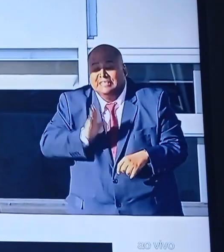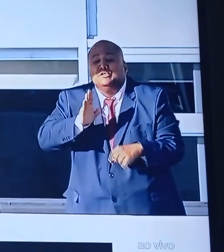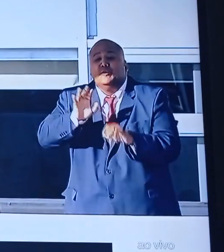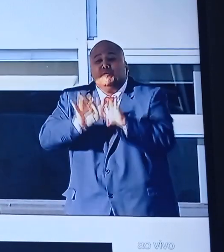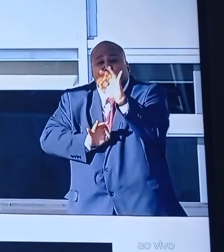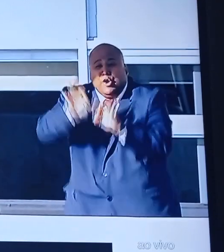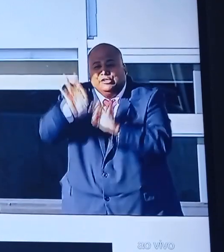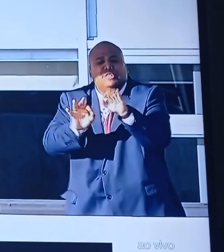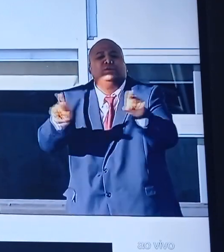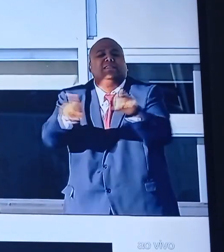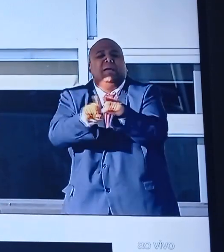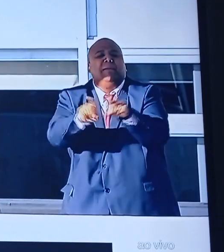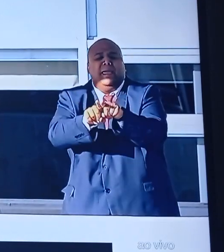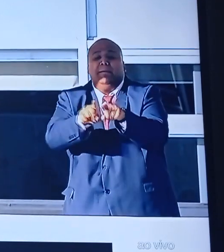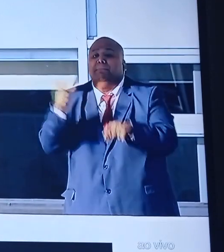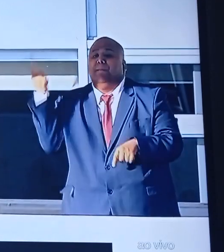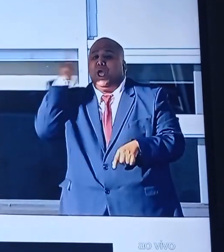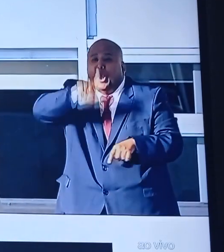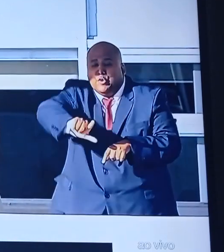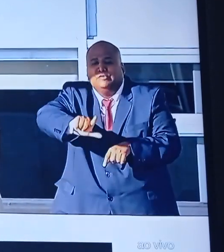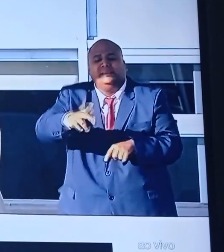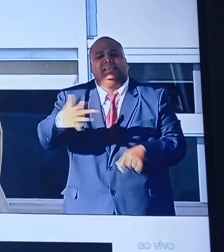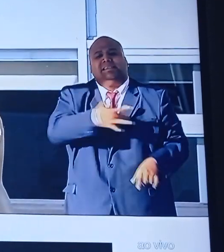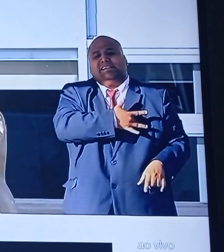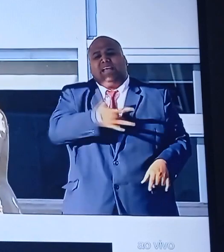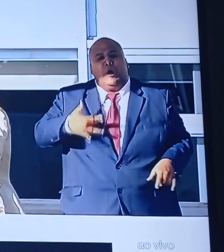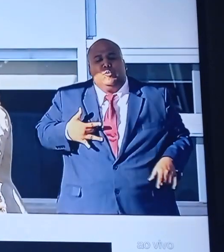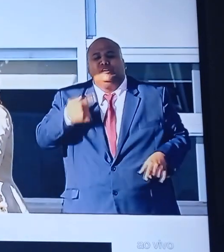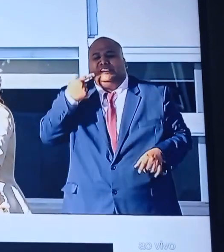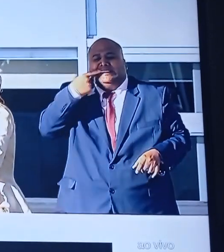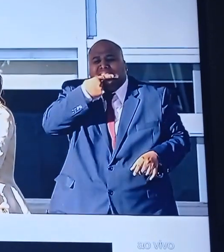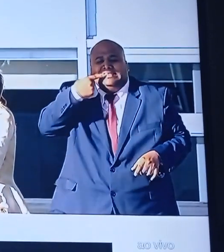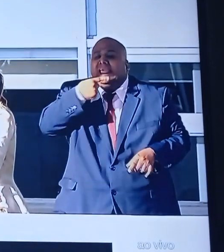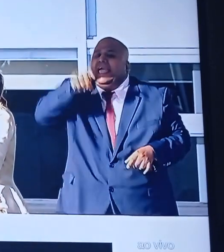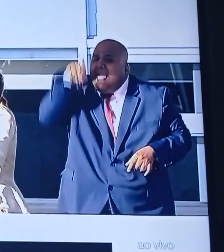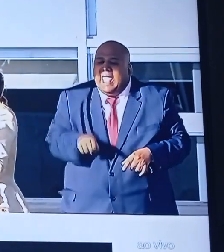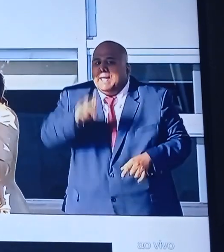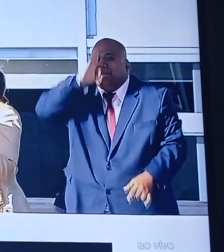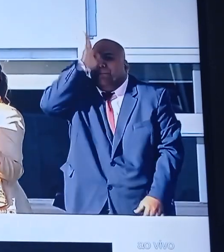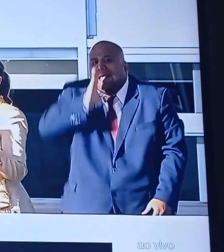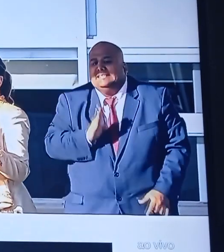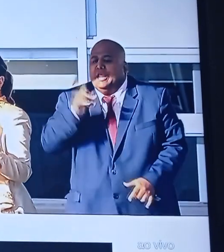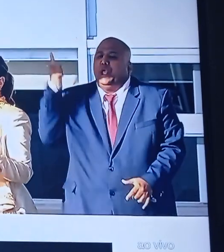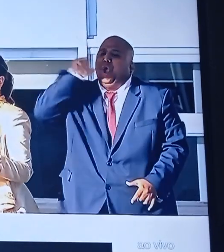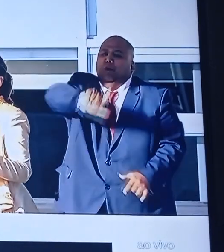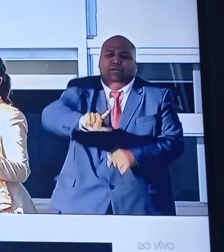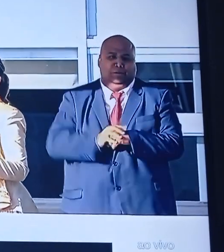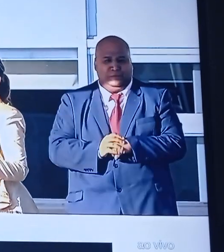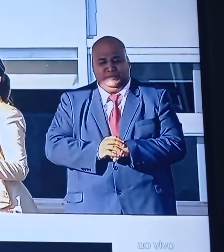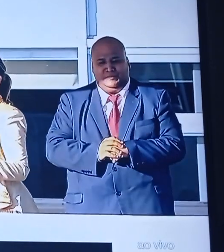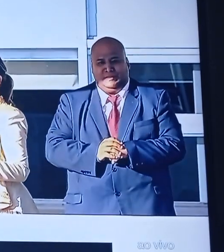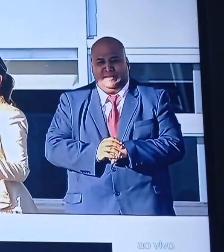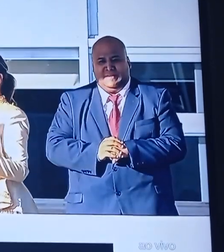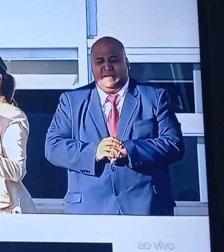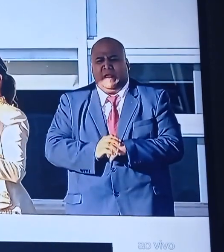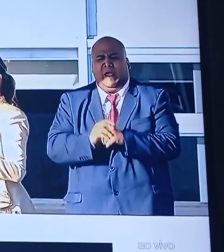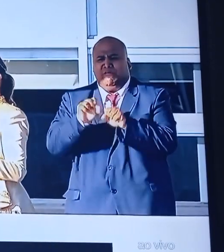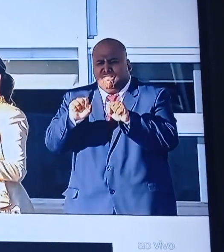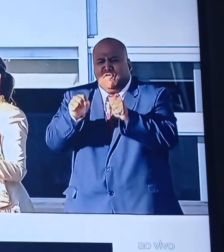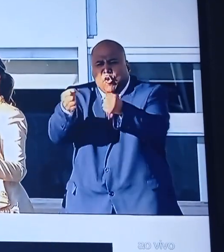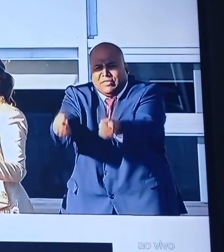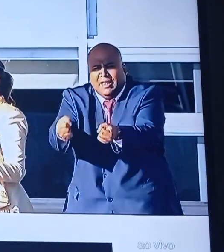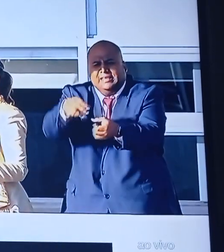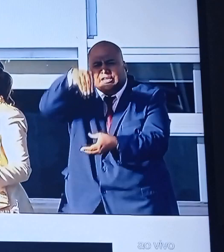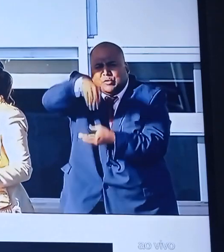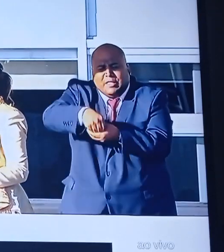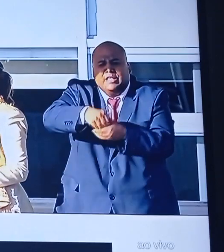para cuidar da saúde bucal de todos os brasileiros e brasileiras. Fortalecemos o